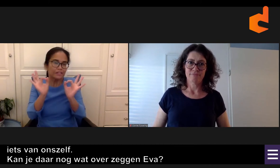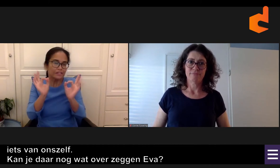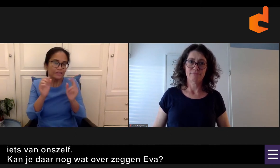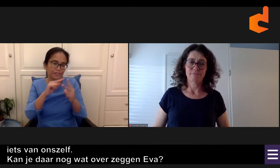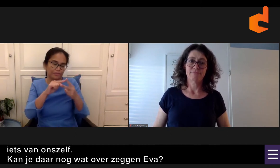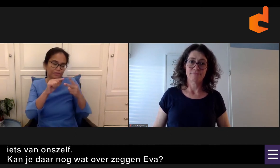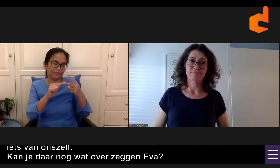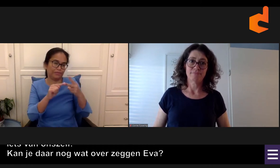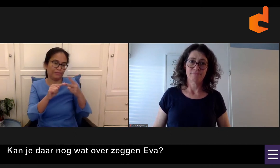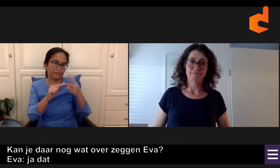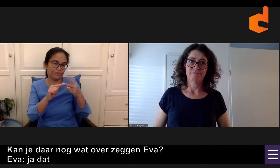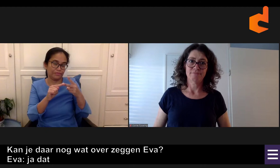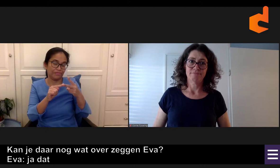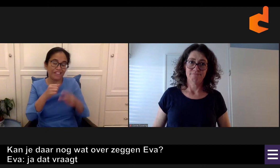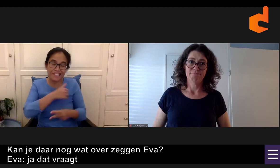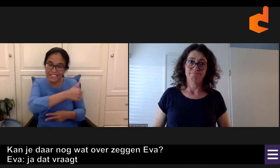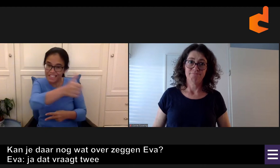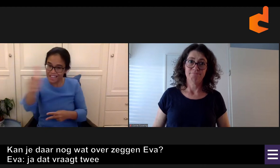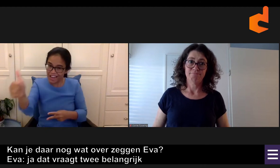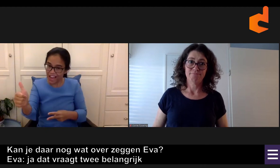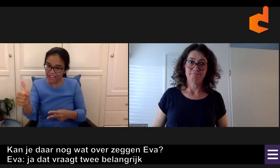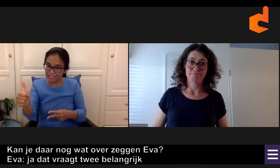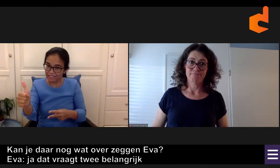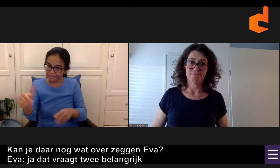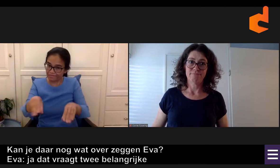Ja, dat vraagt twee belangrijke aspecten van ons.